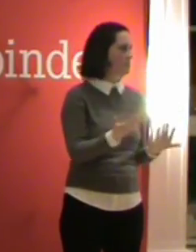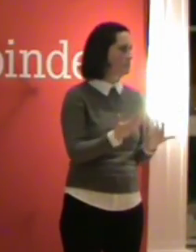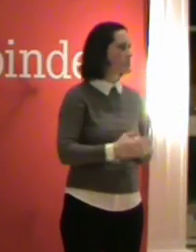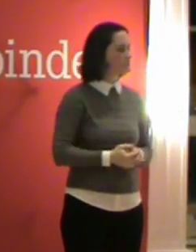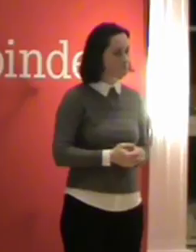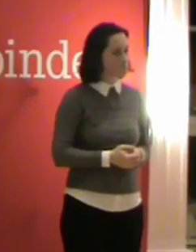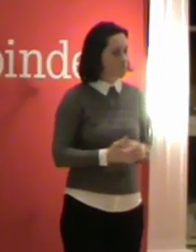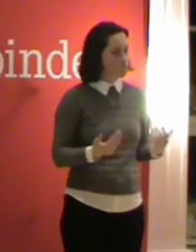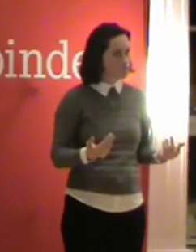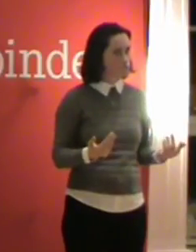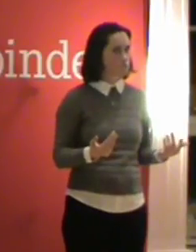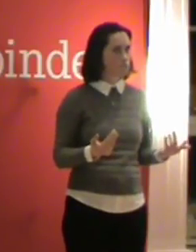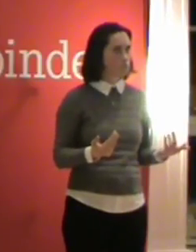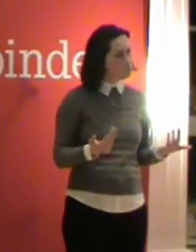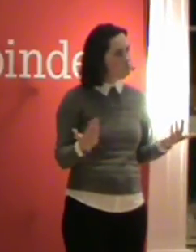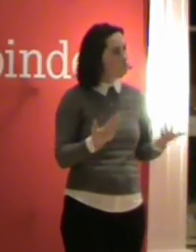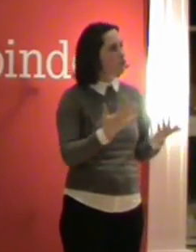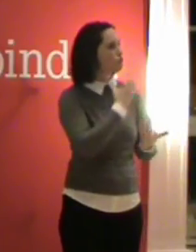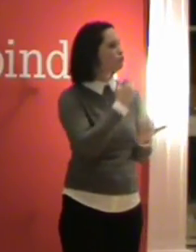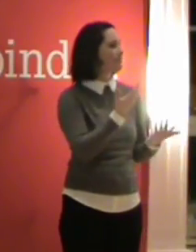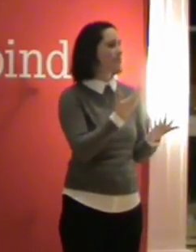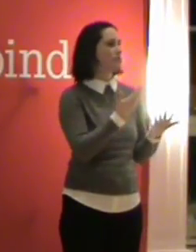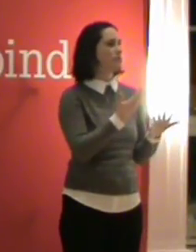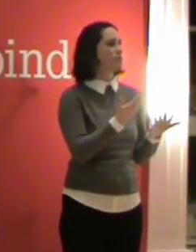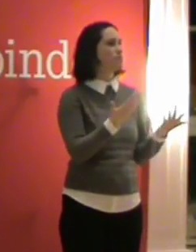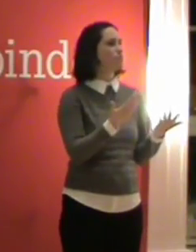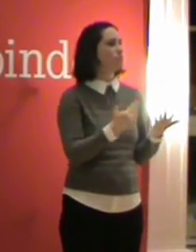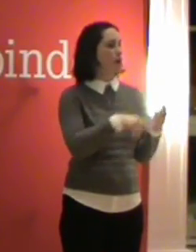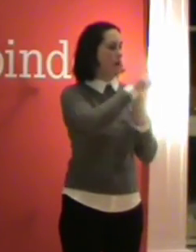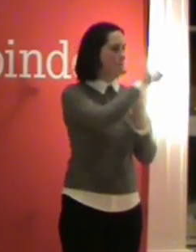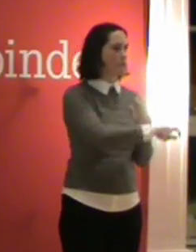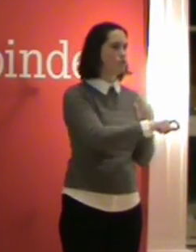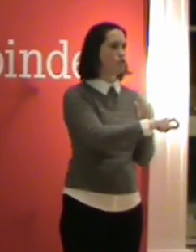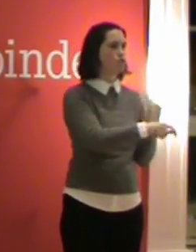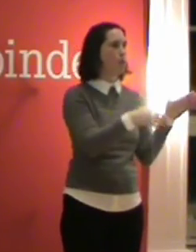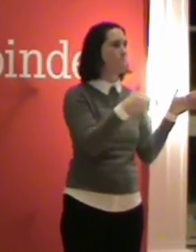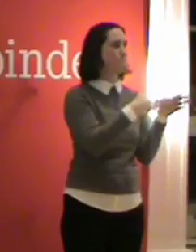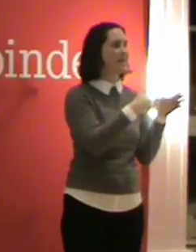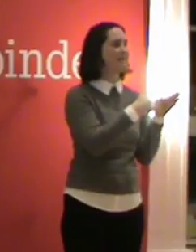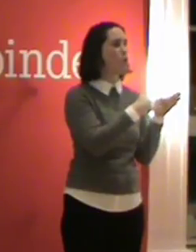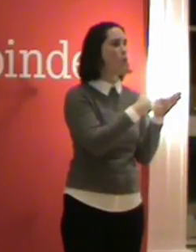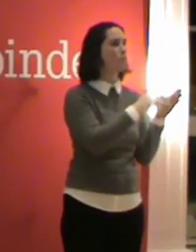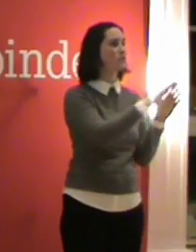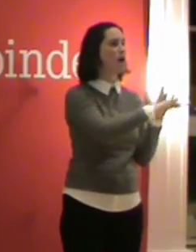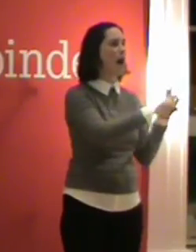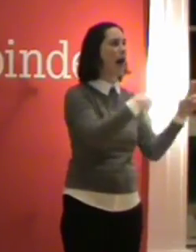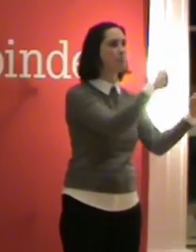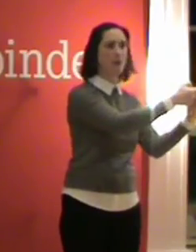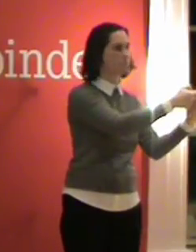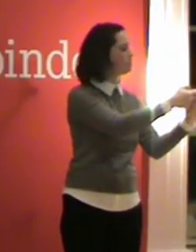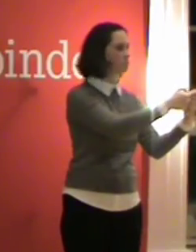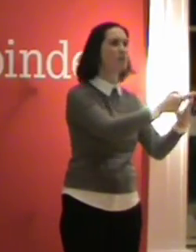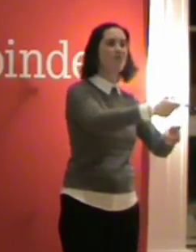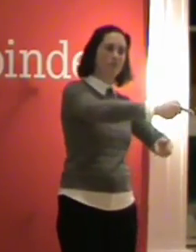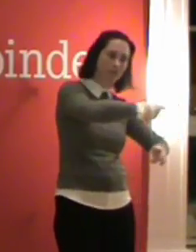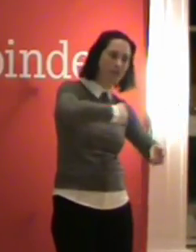eben im Prinzip nicht der Behinderte zum Arbeitsplatz passen muss, sondern der gesamte Betrieb und jeder